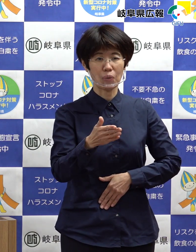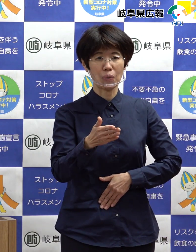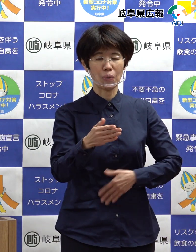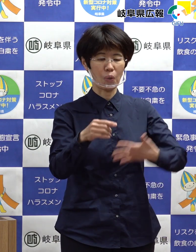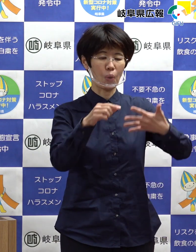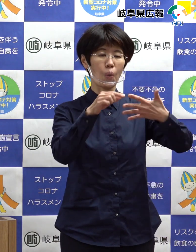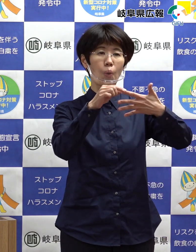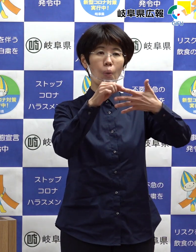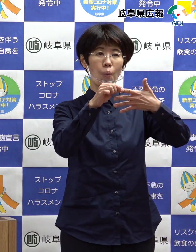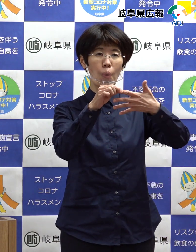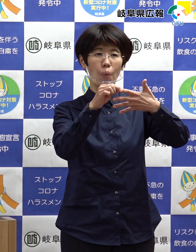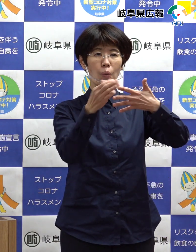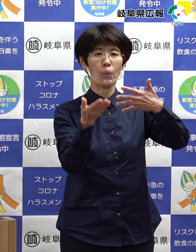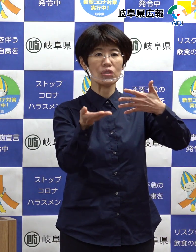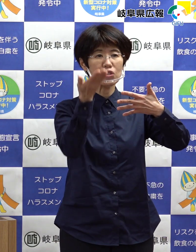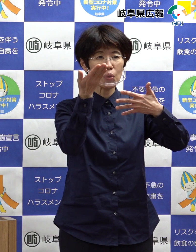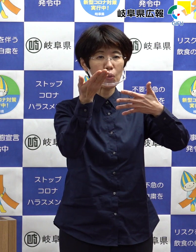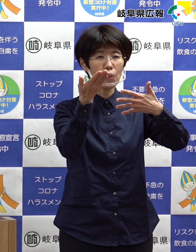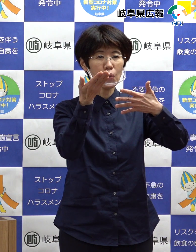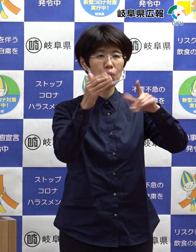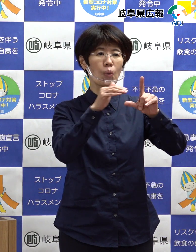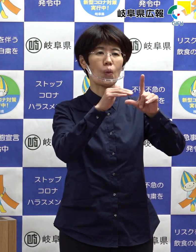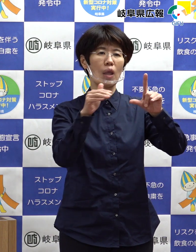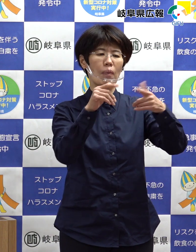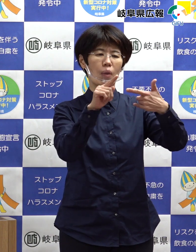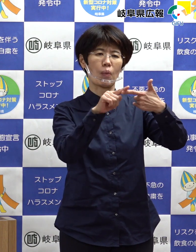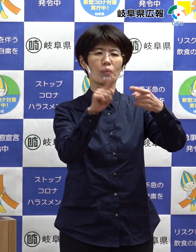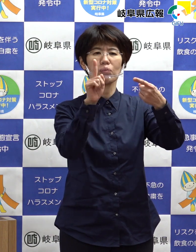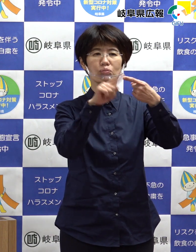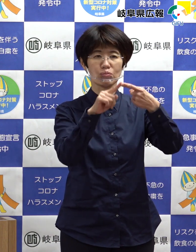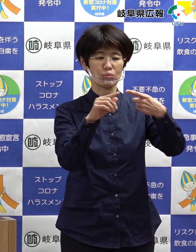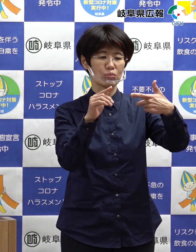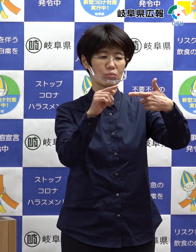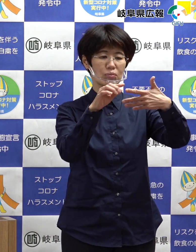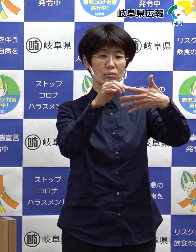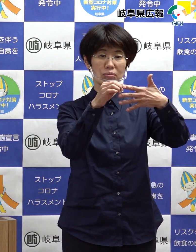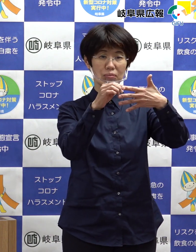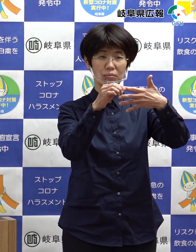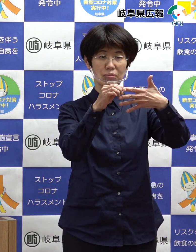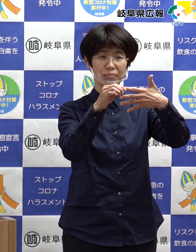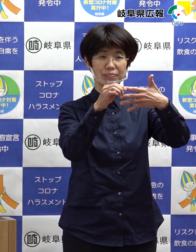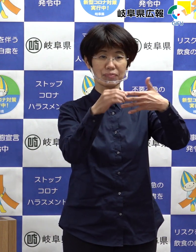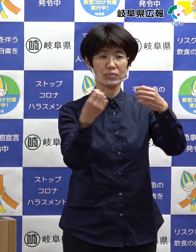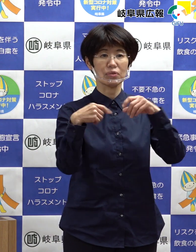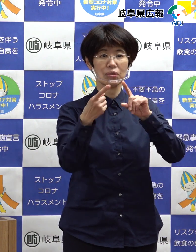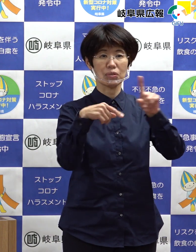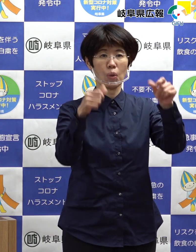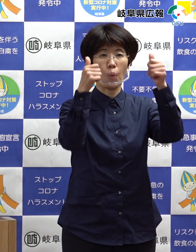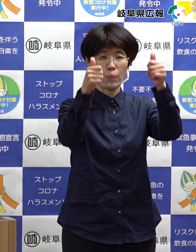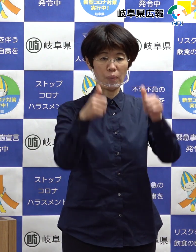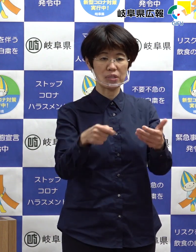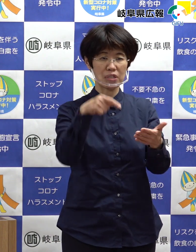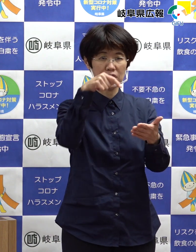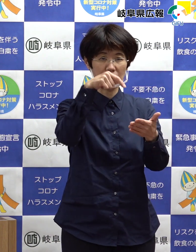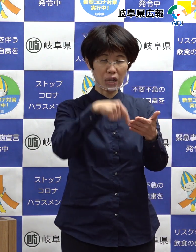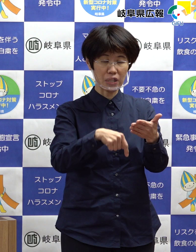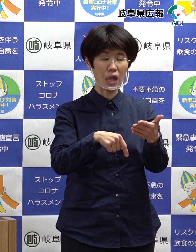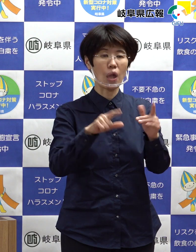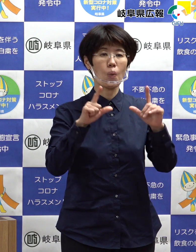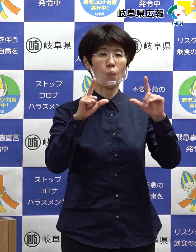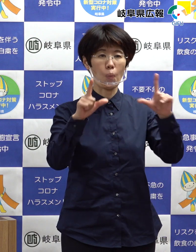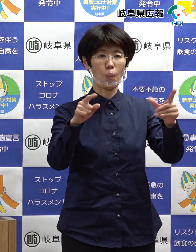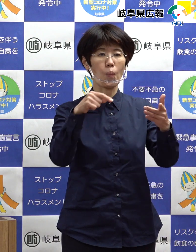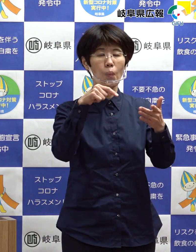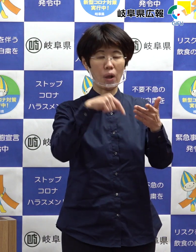ステージ4を上回っているということで、ステージ4に当たるということですね。厚生労働省の公式資料によりますと、公表資料により